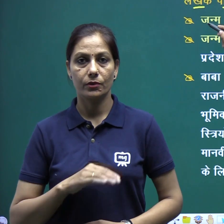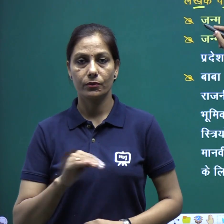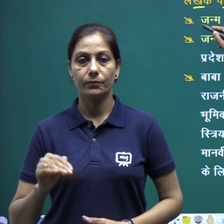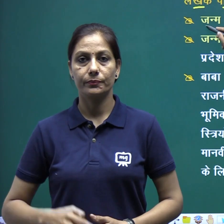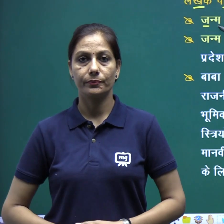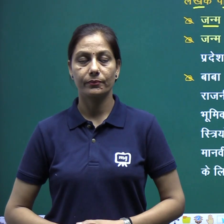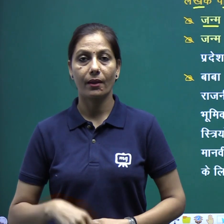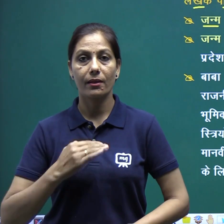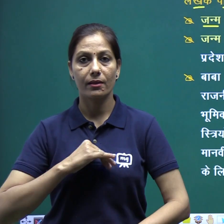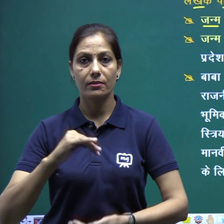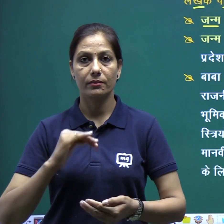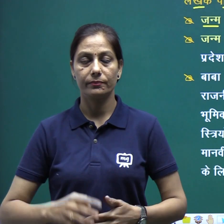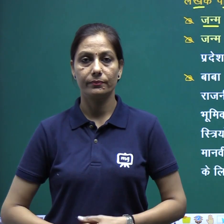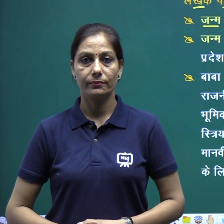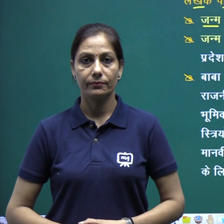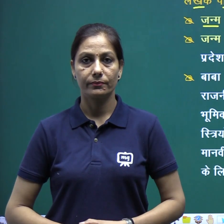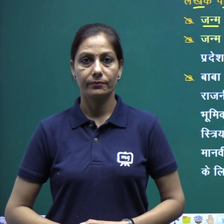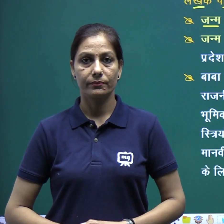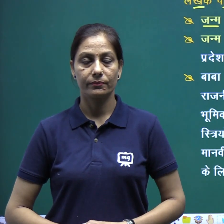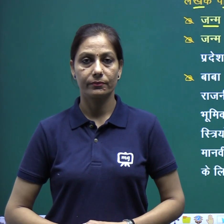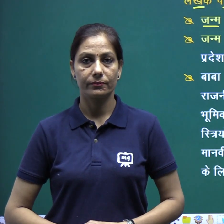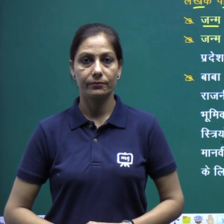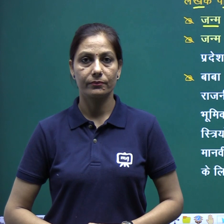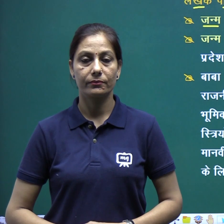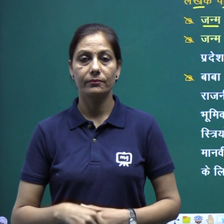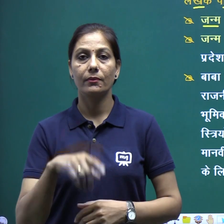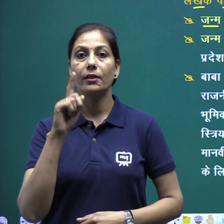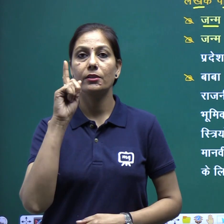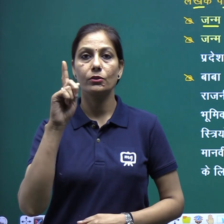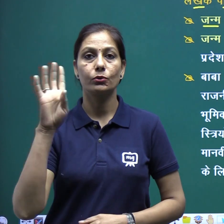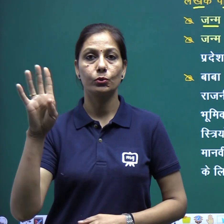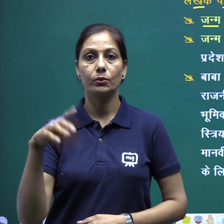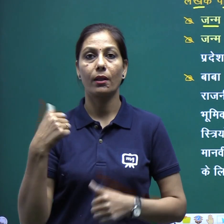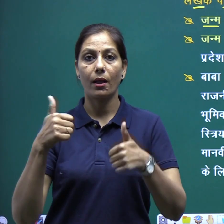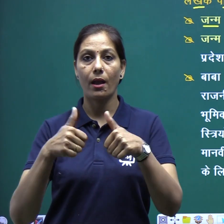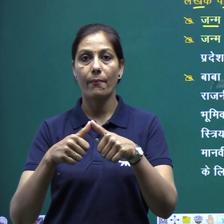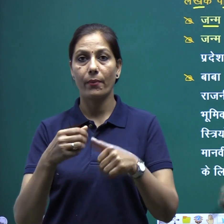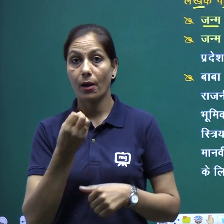बच्चों, इनका जन्म 14 अप्रैल